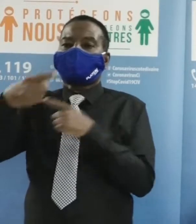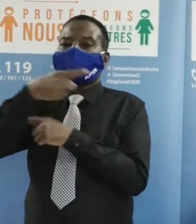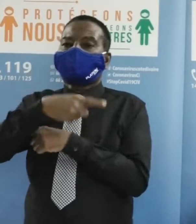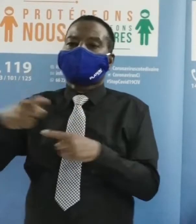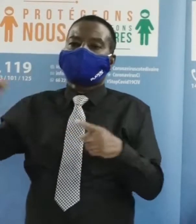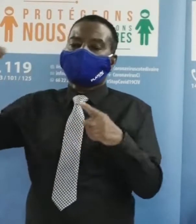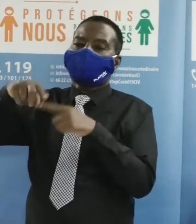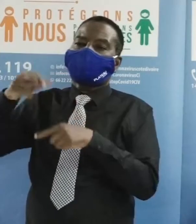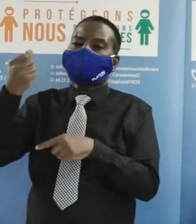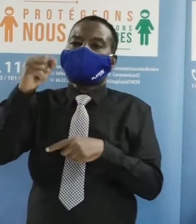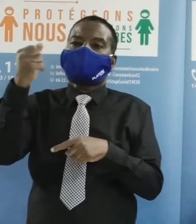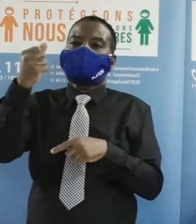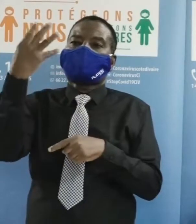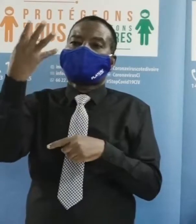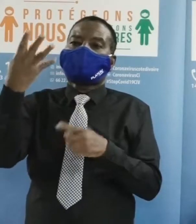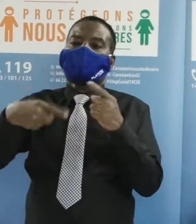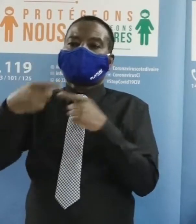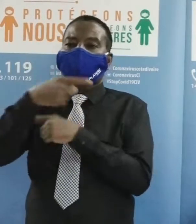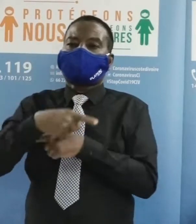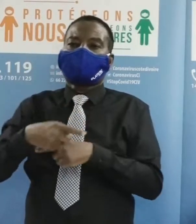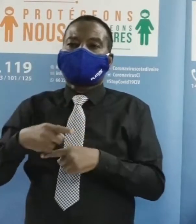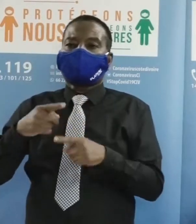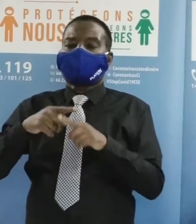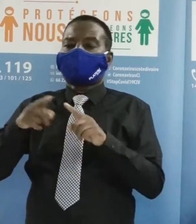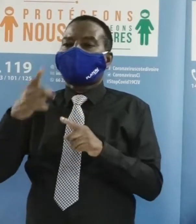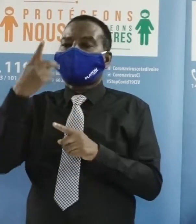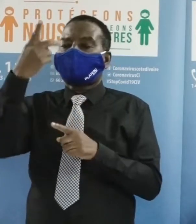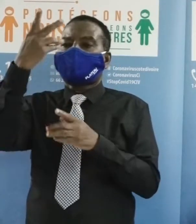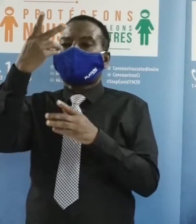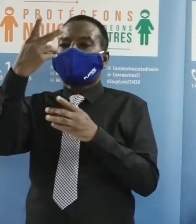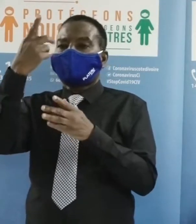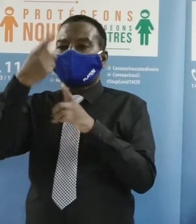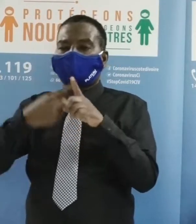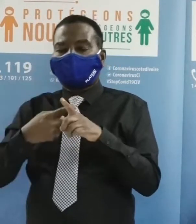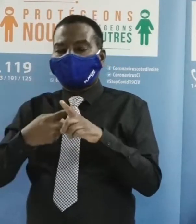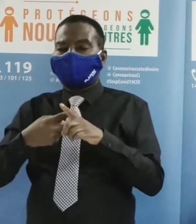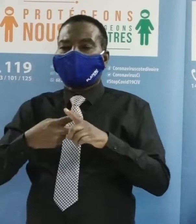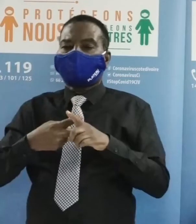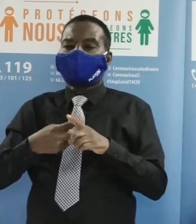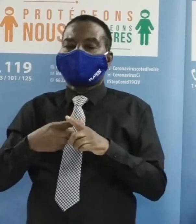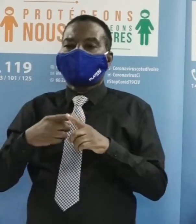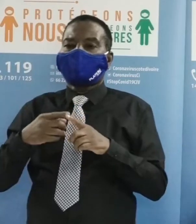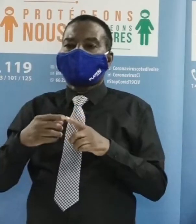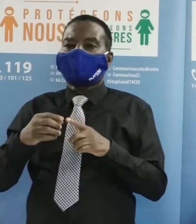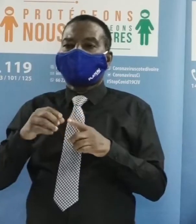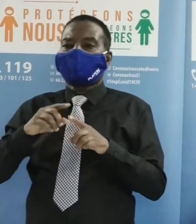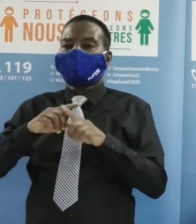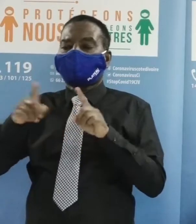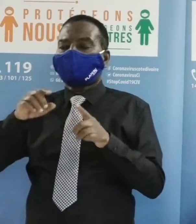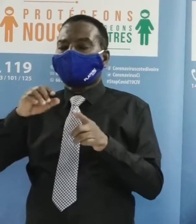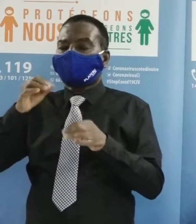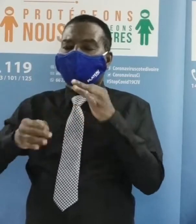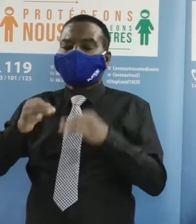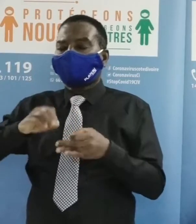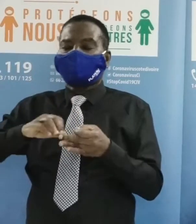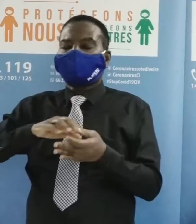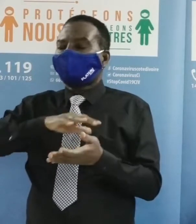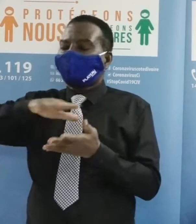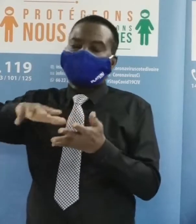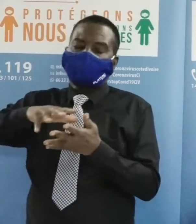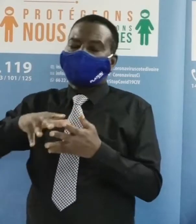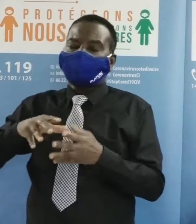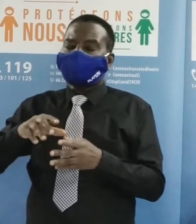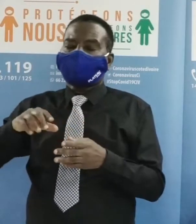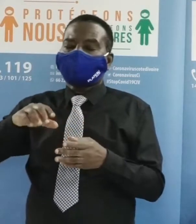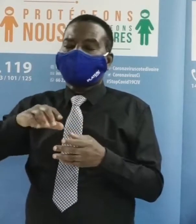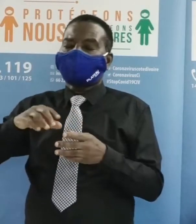un mois je conçois que quel soit l'animal pendant un mois sauf s'il ya des complications donc les cas compliqués